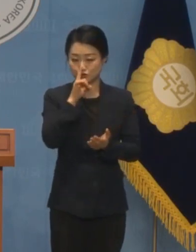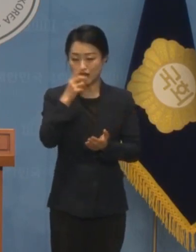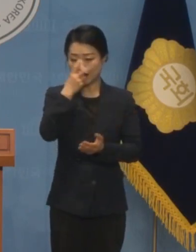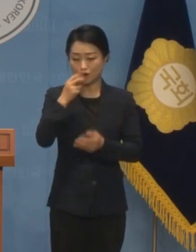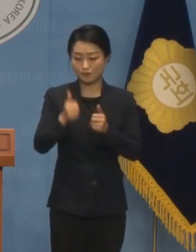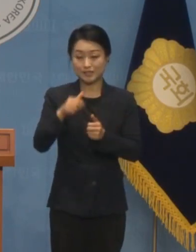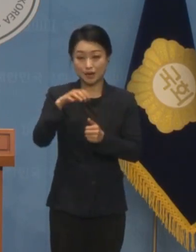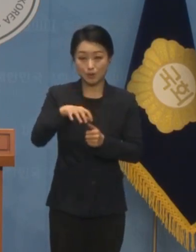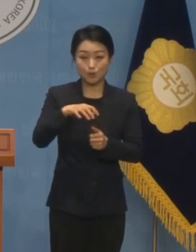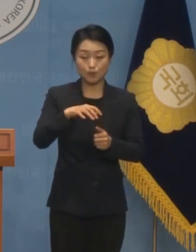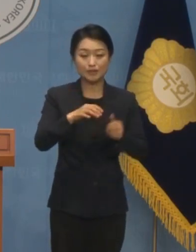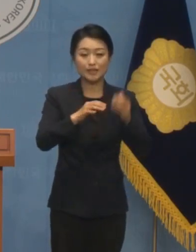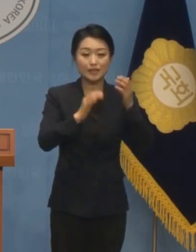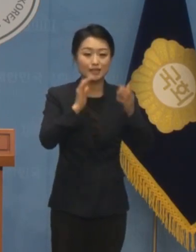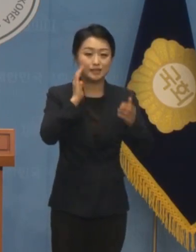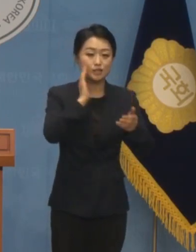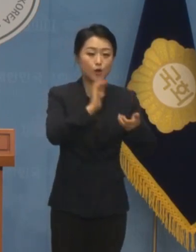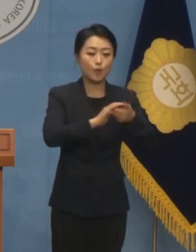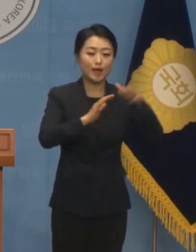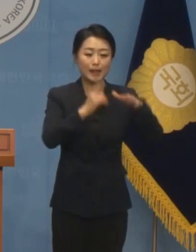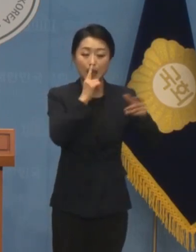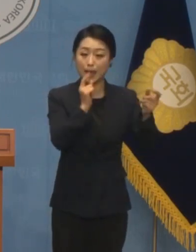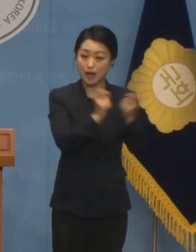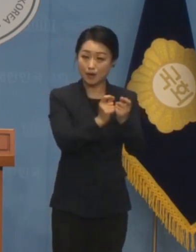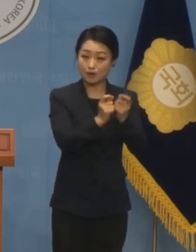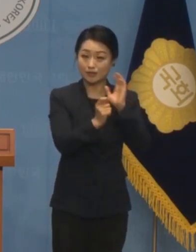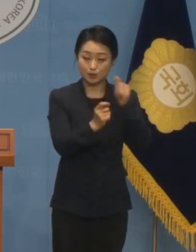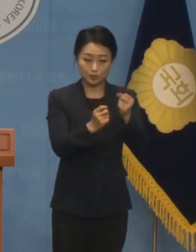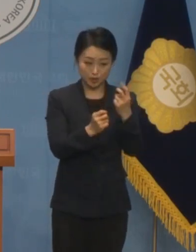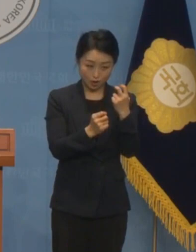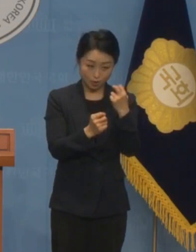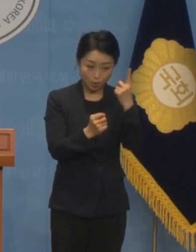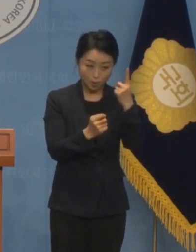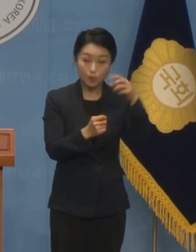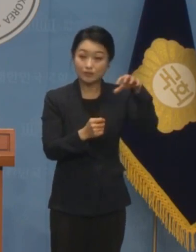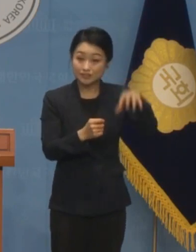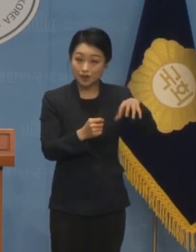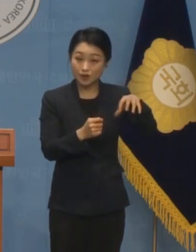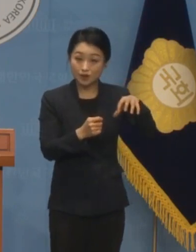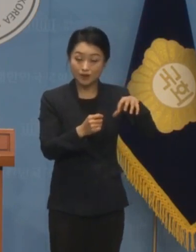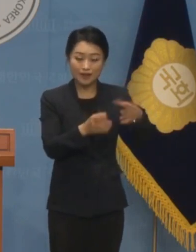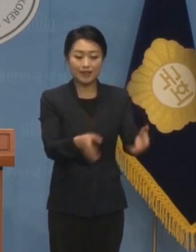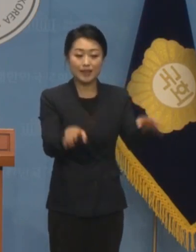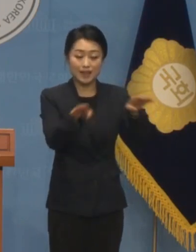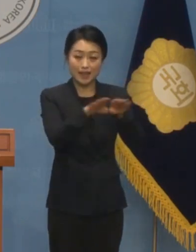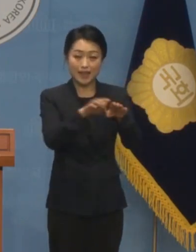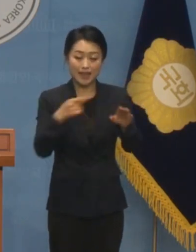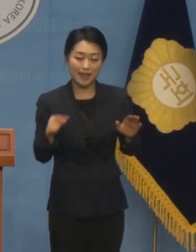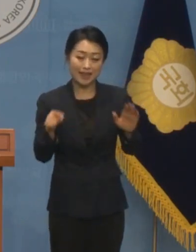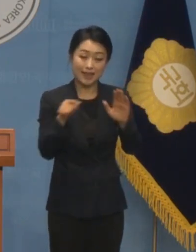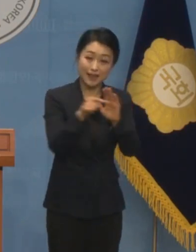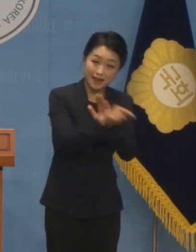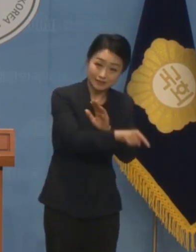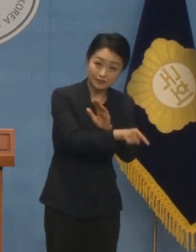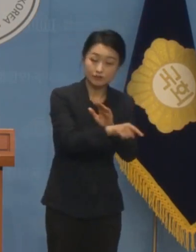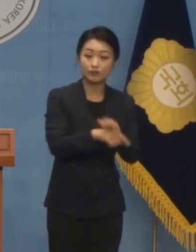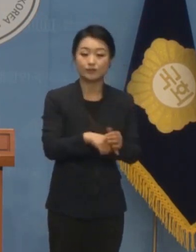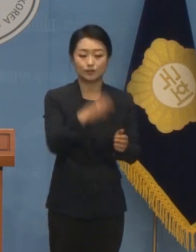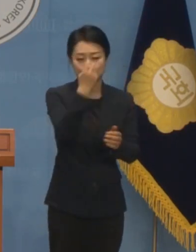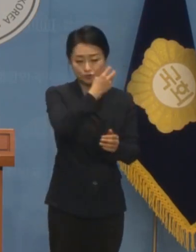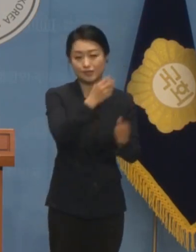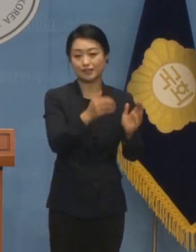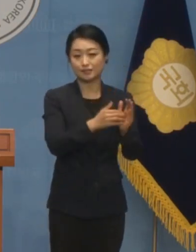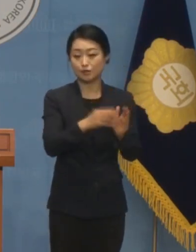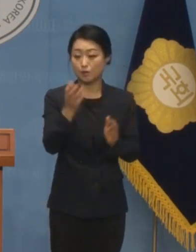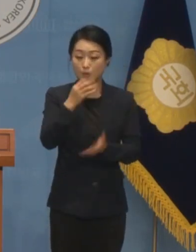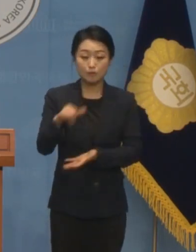청와대 인근의 창성동 대통령 경호처 부속 청사로 출장 간 것이 아니라면